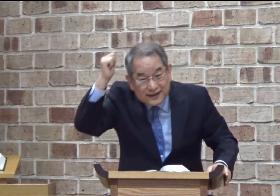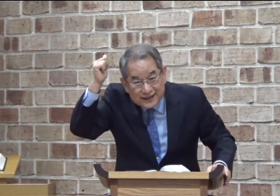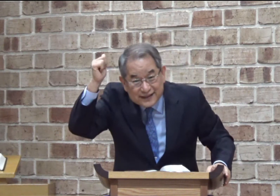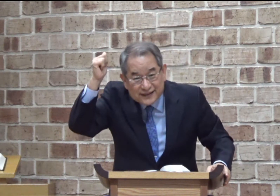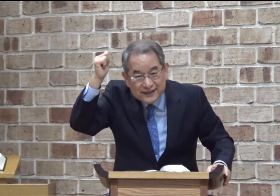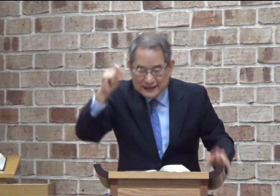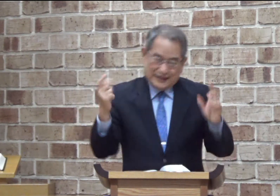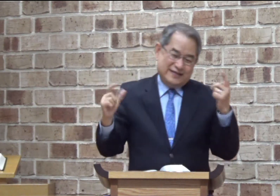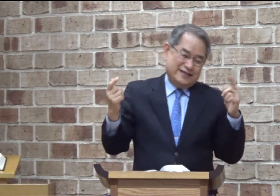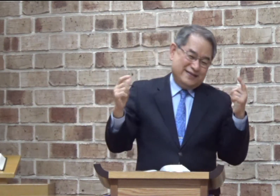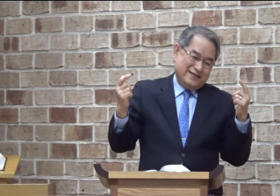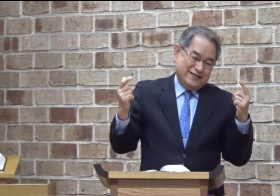고쳐서